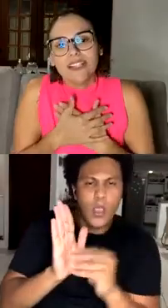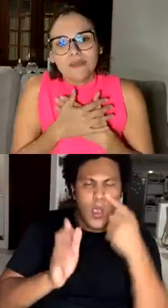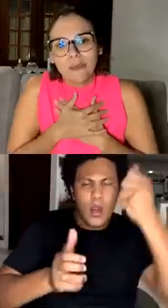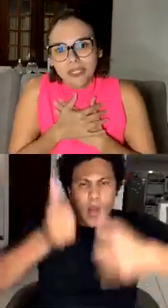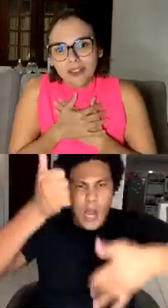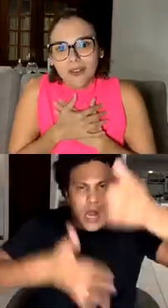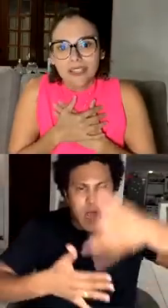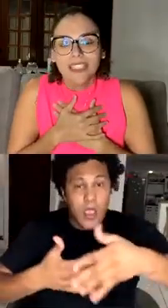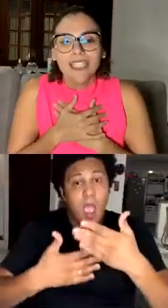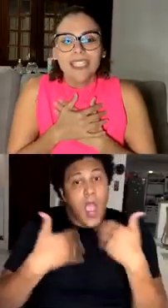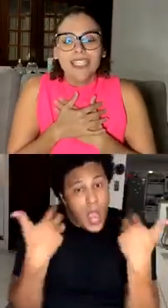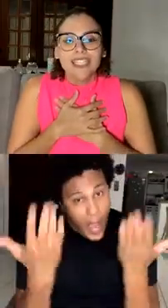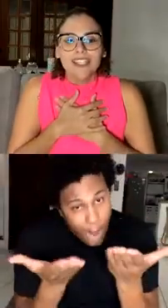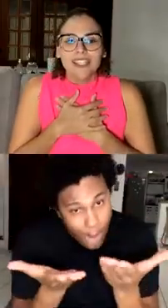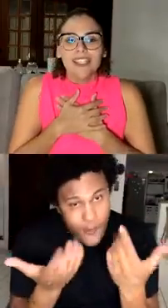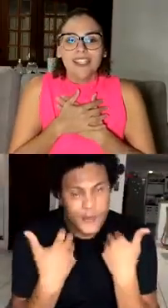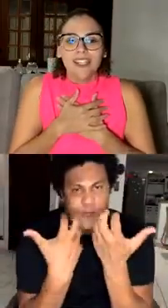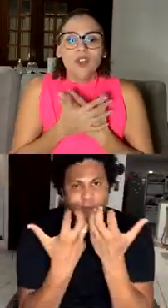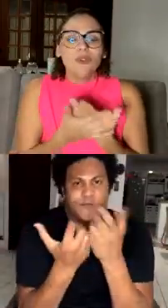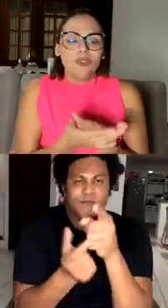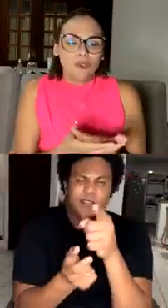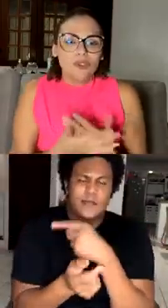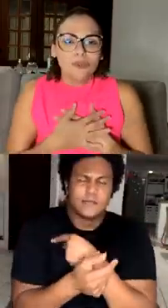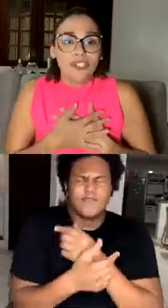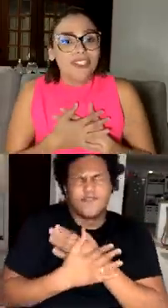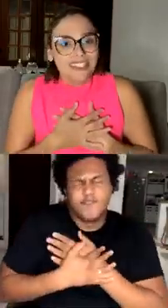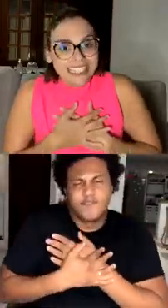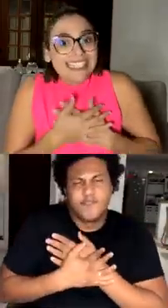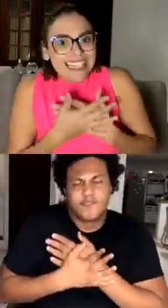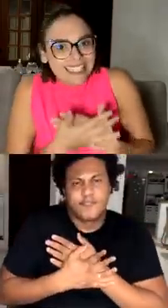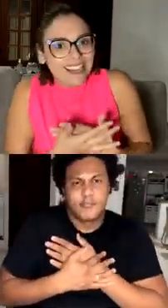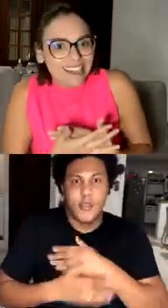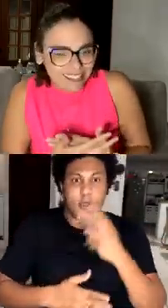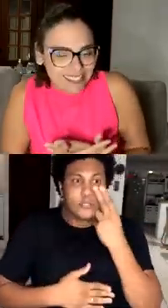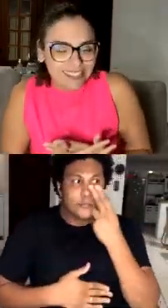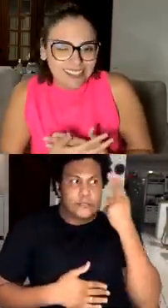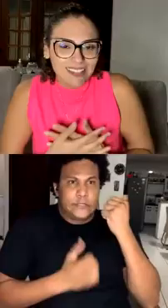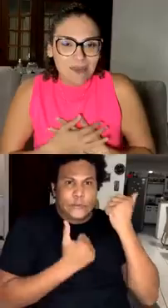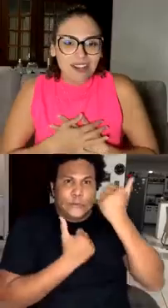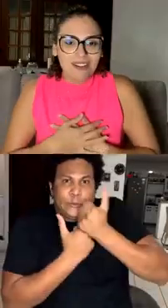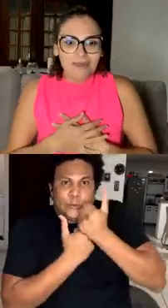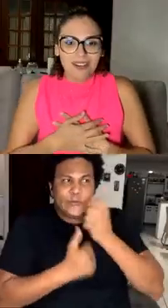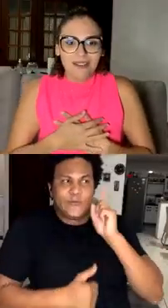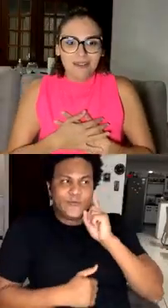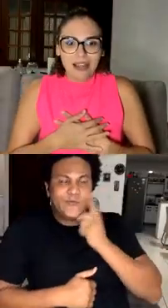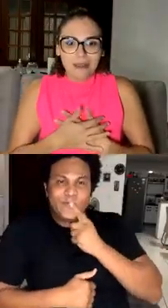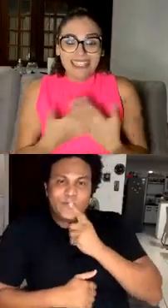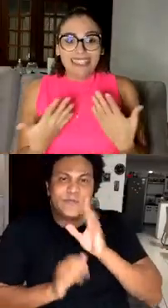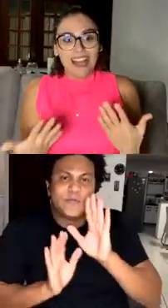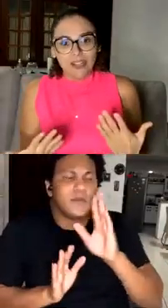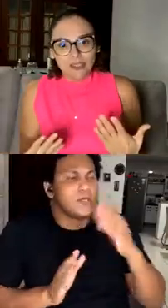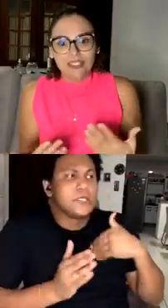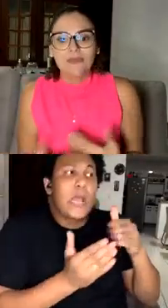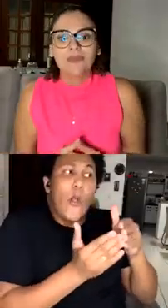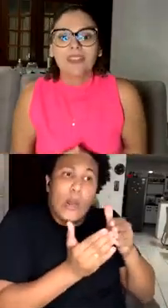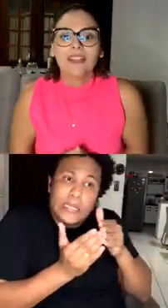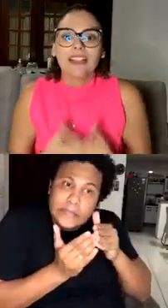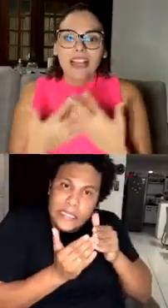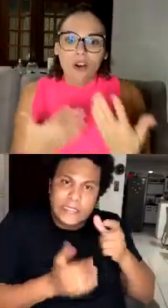usar esse momento agora, em nome dos surdos, pedir licença a eles, né, para